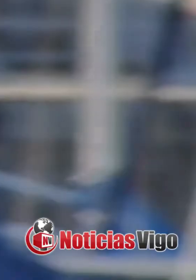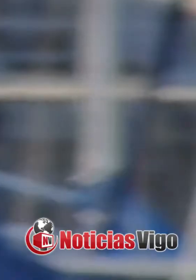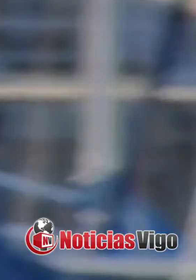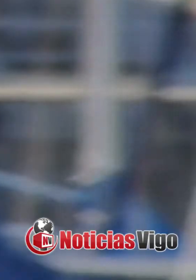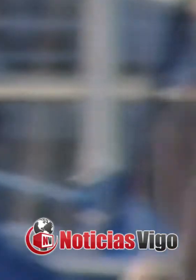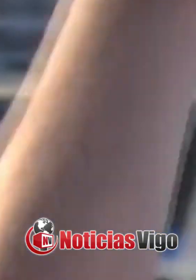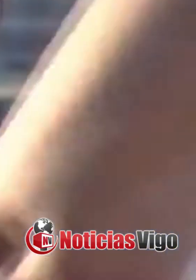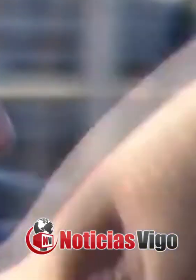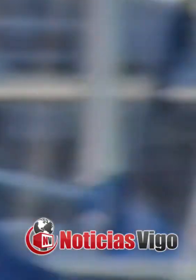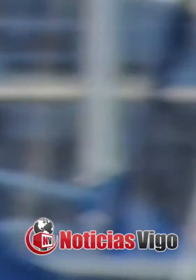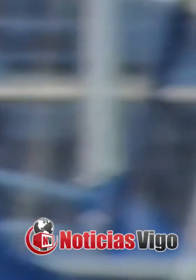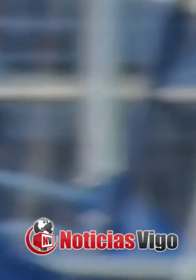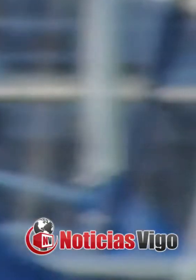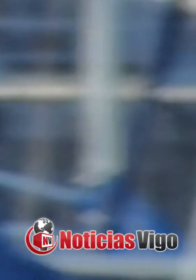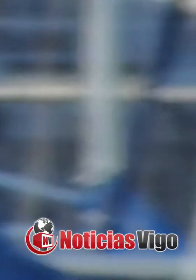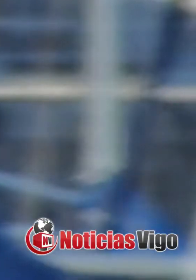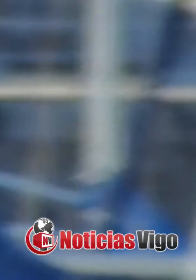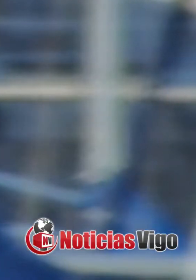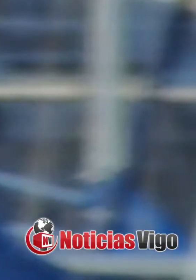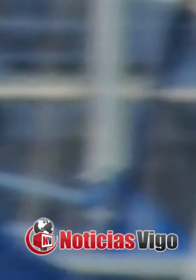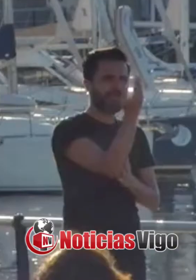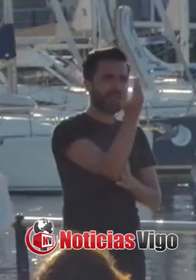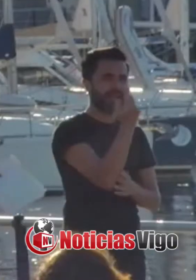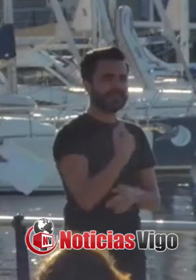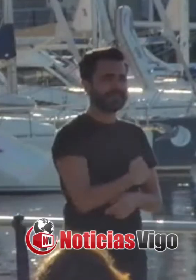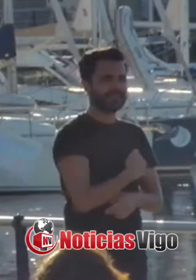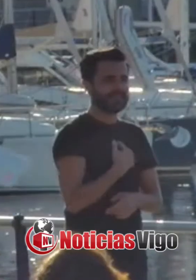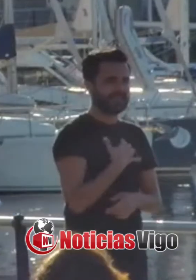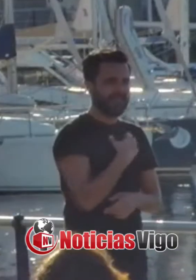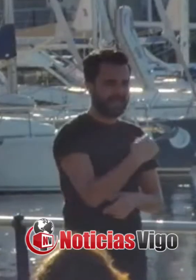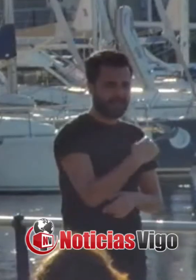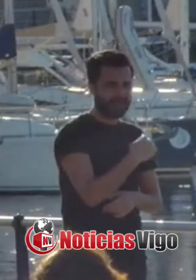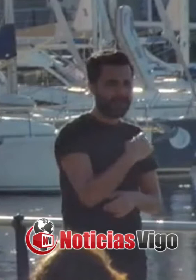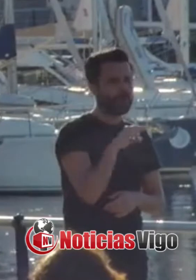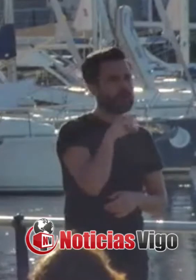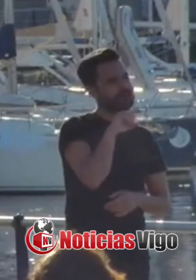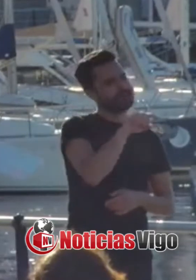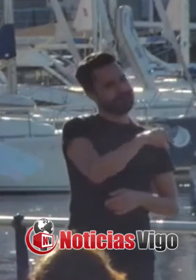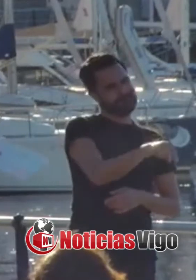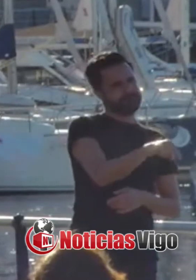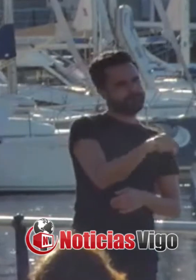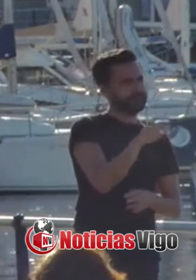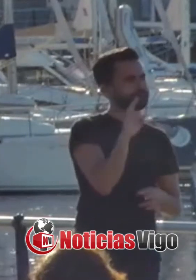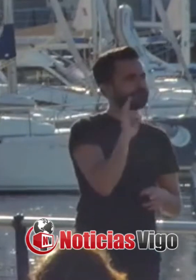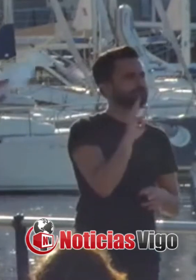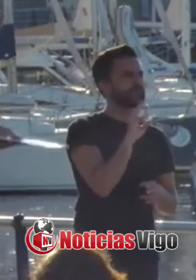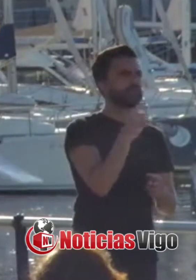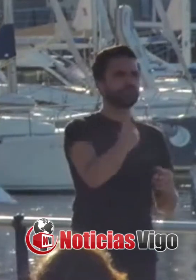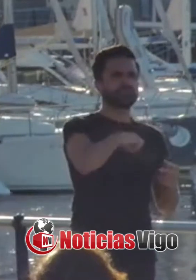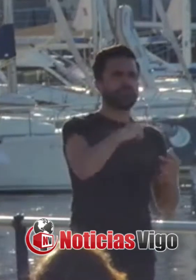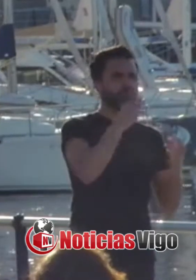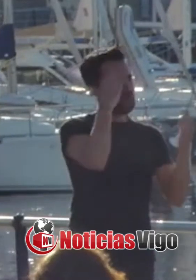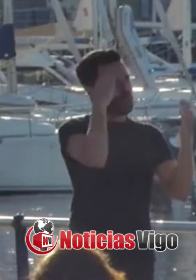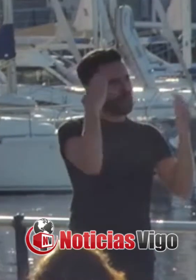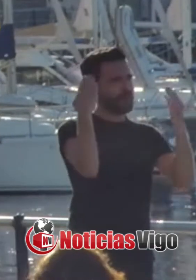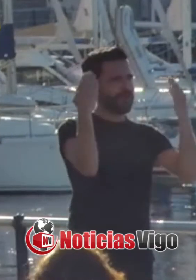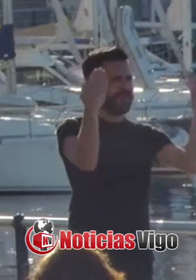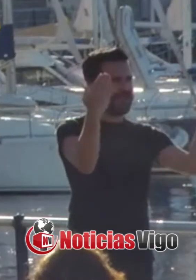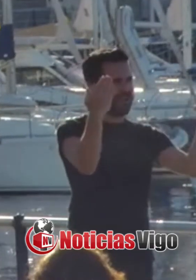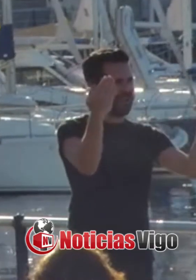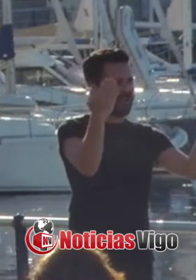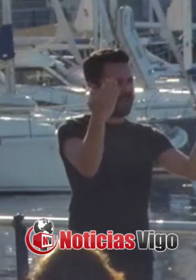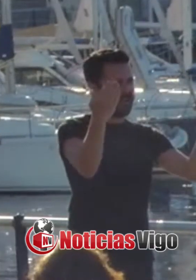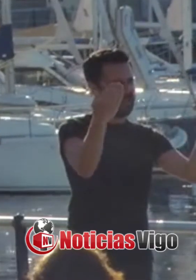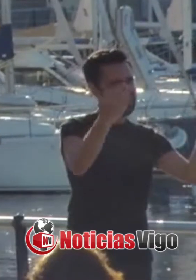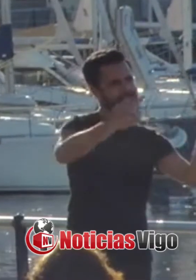E hoxe pola mañá, en Santiago de Compostela, tivemos ocasión de facerlles unha